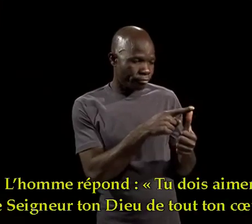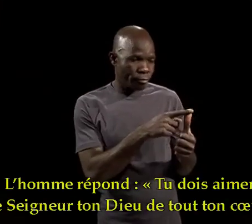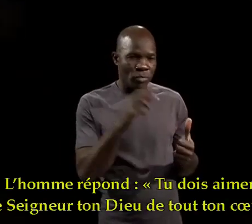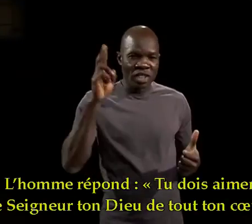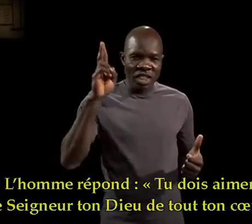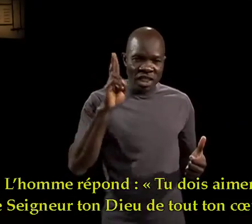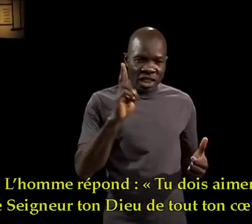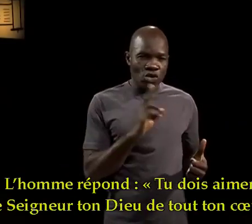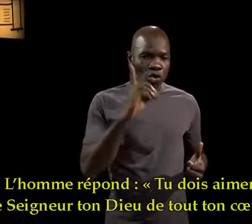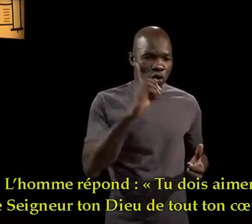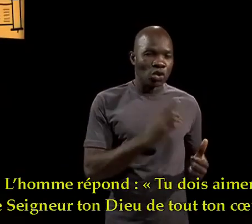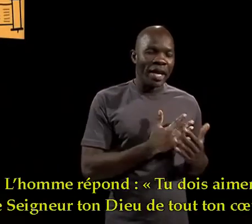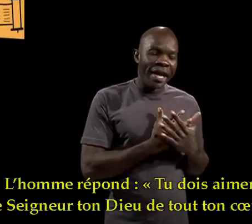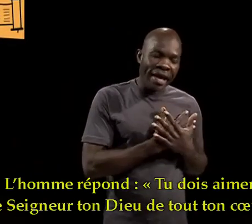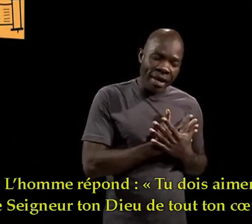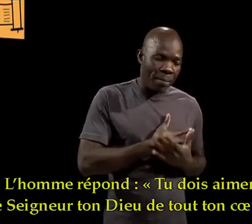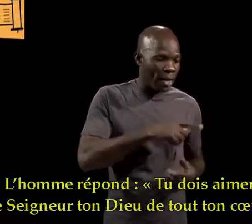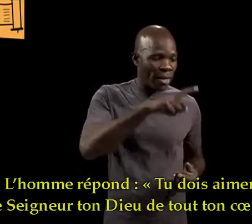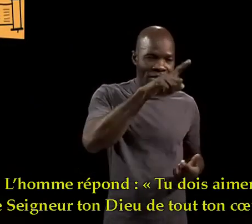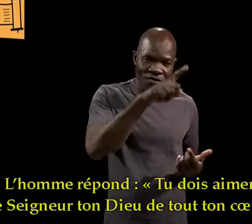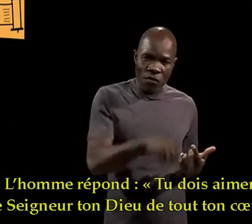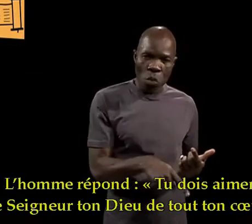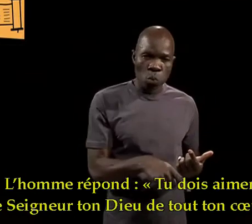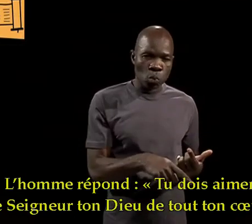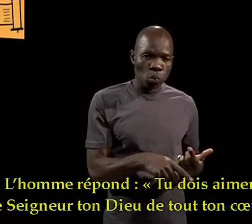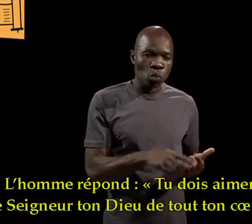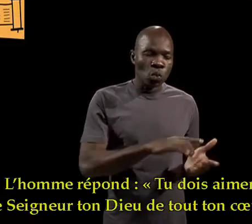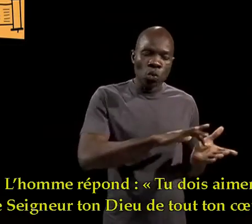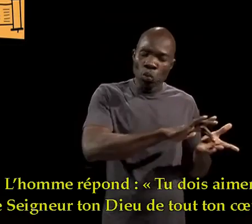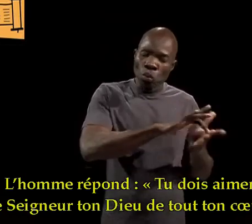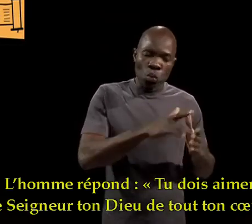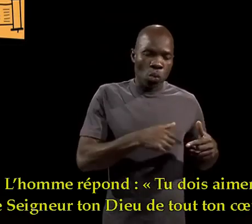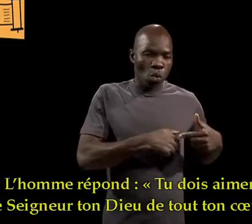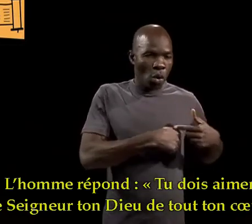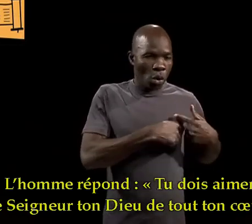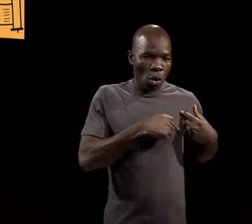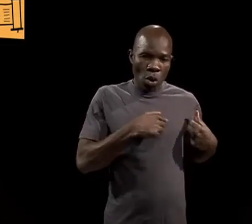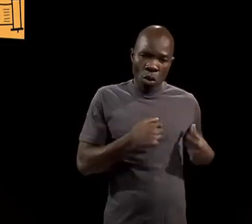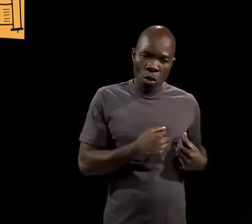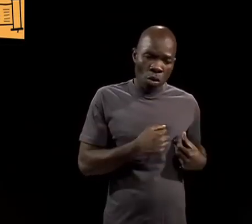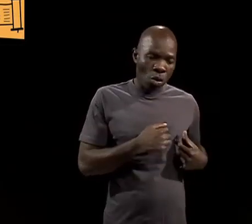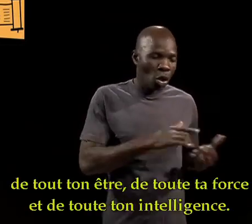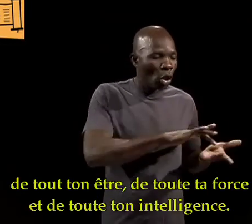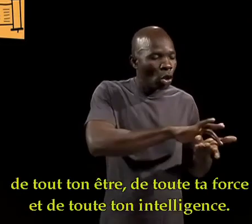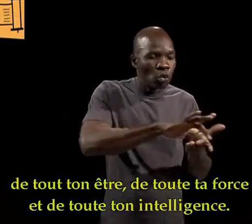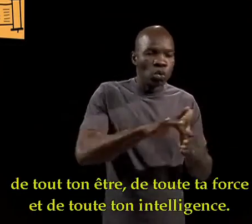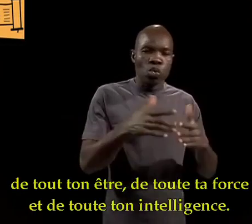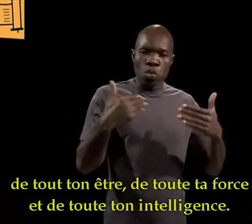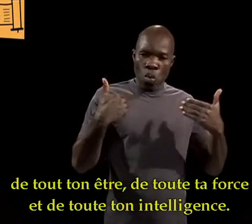« Tu dois aimer le Seigneur ton Dieu de tout ton cœur, de tout